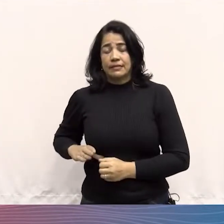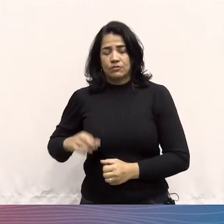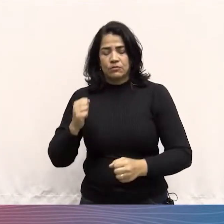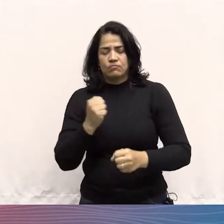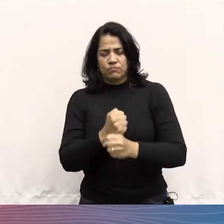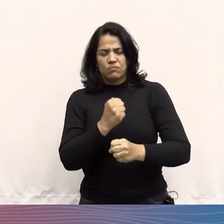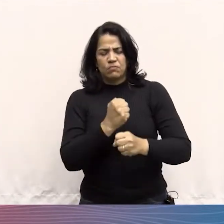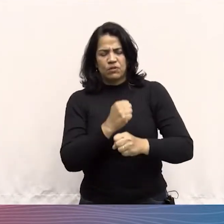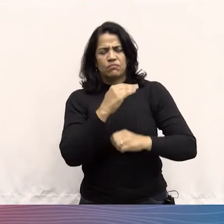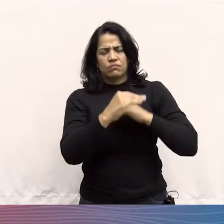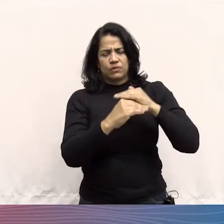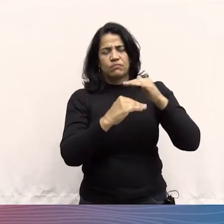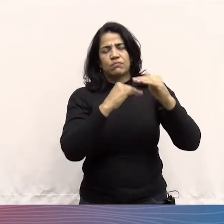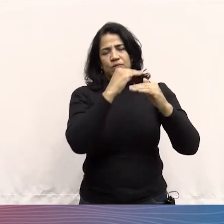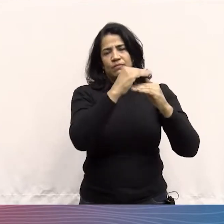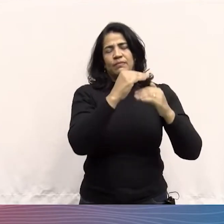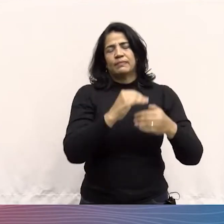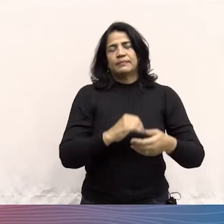Senhor Jesus. Aí